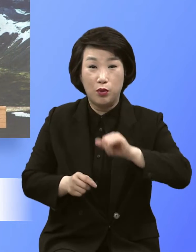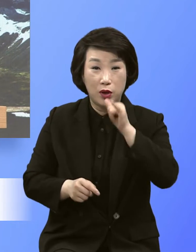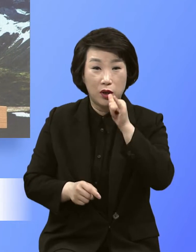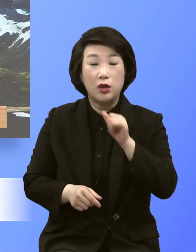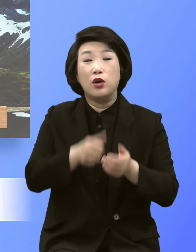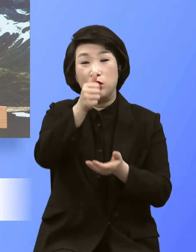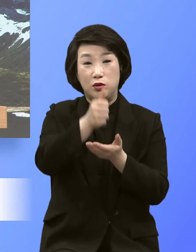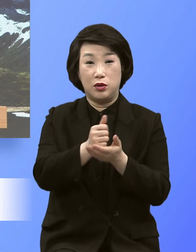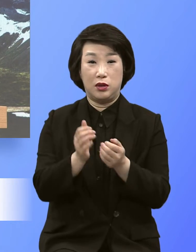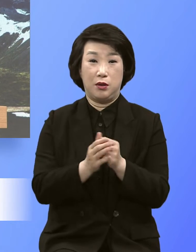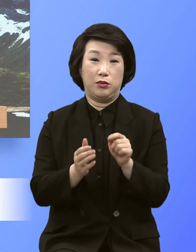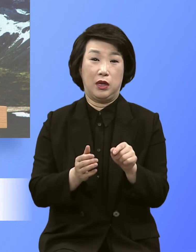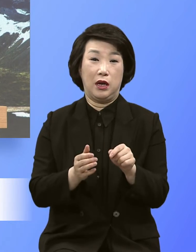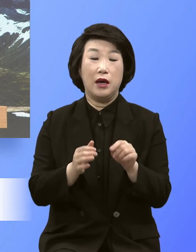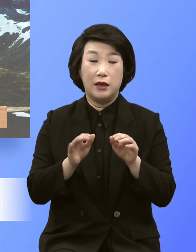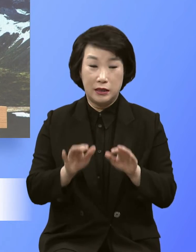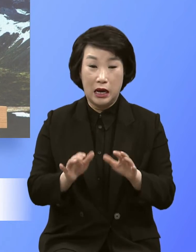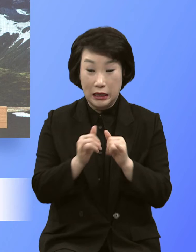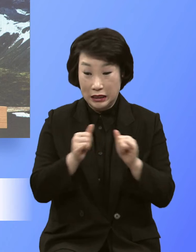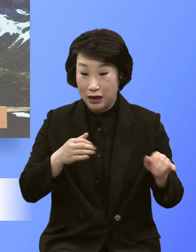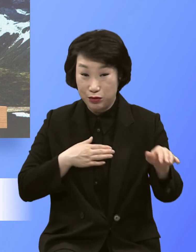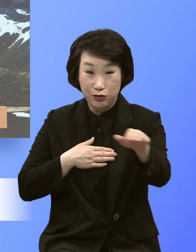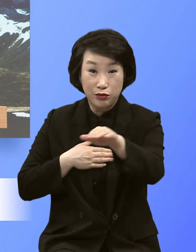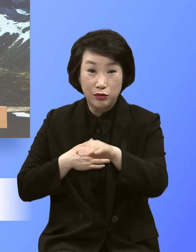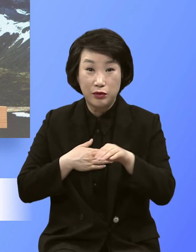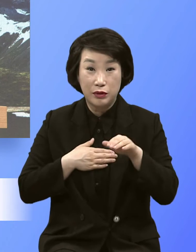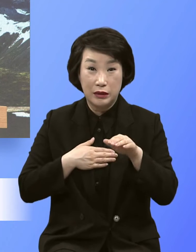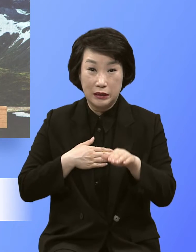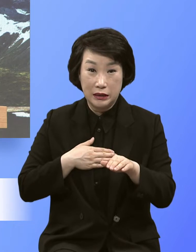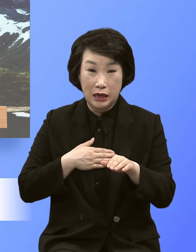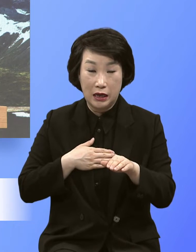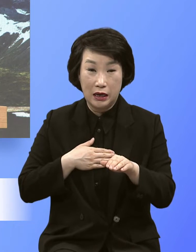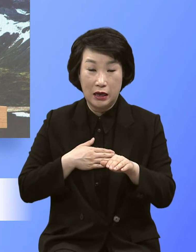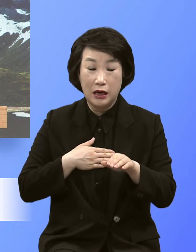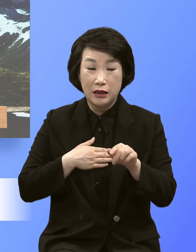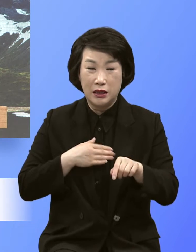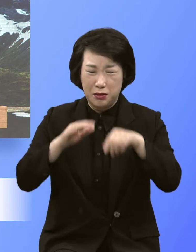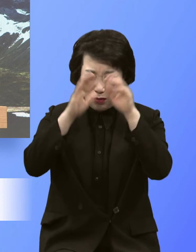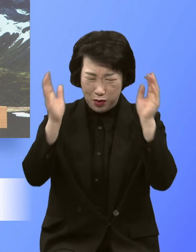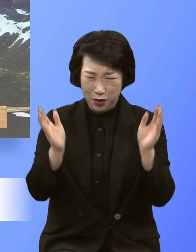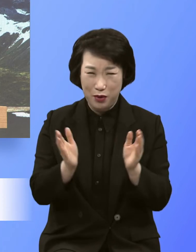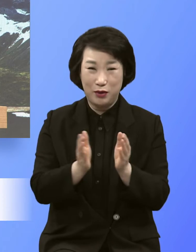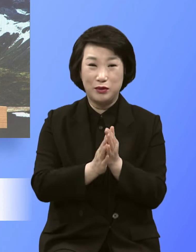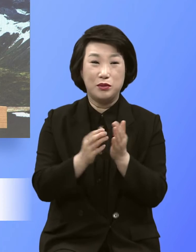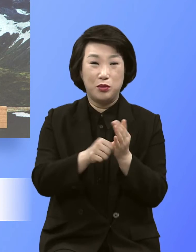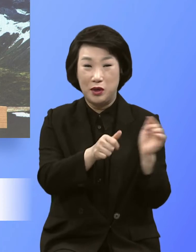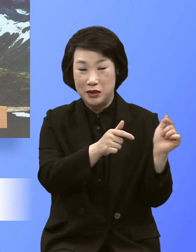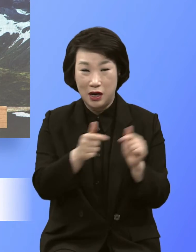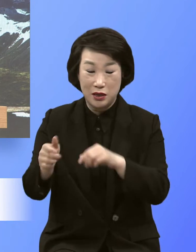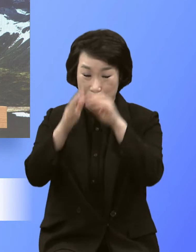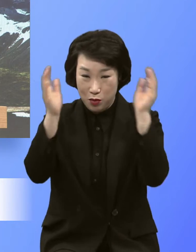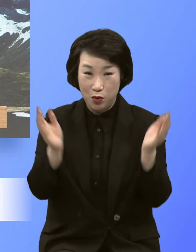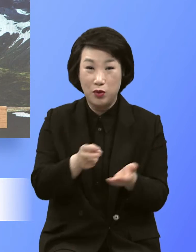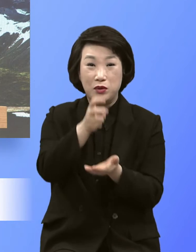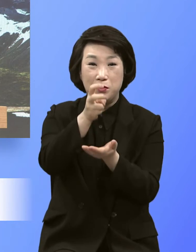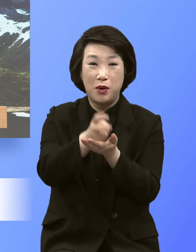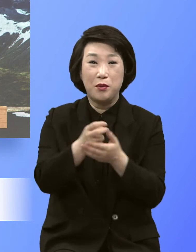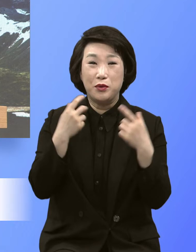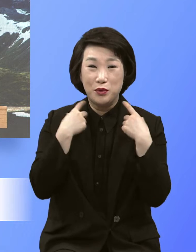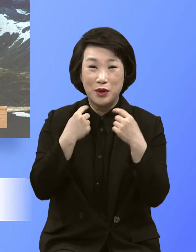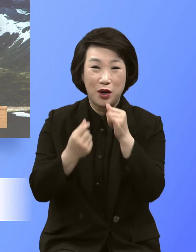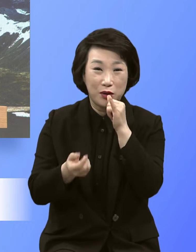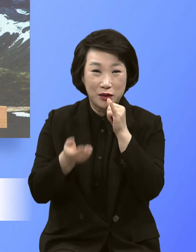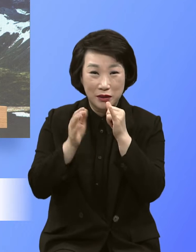죄. 그래서 인간은 이 모든 만물이 모든 질서를